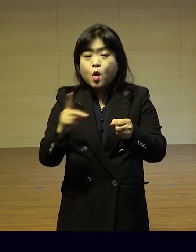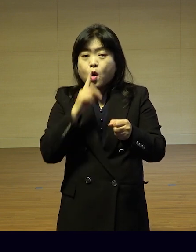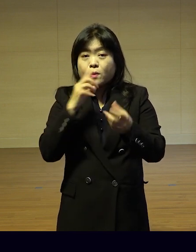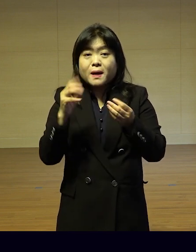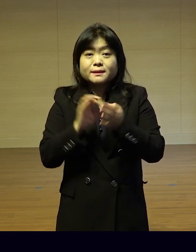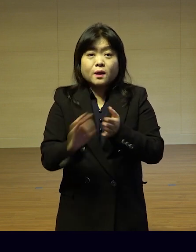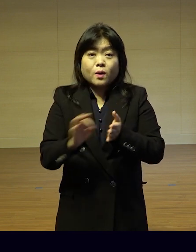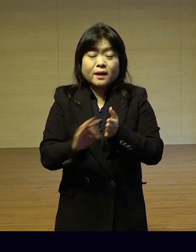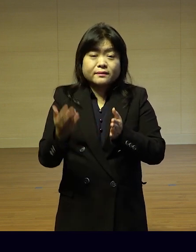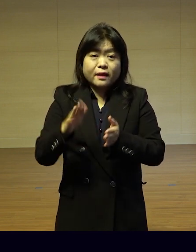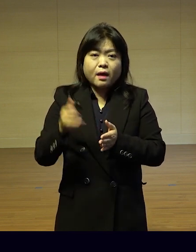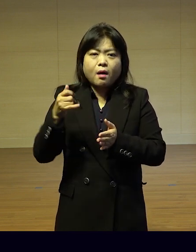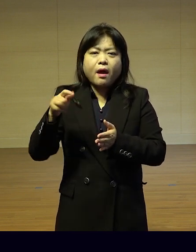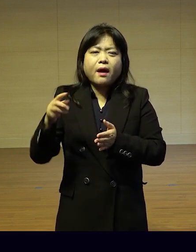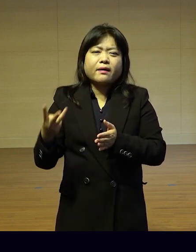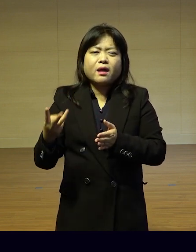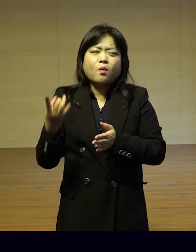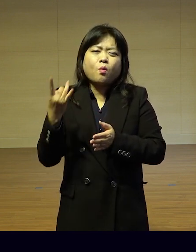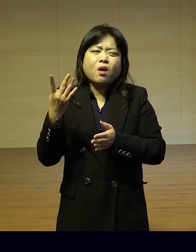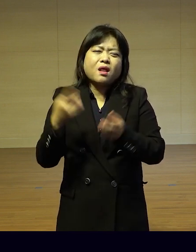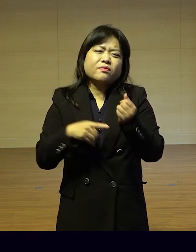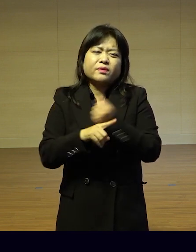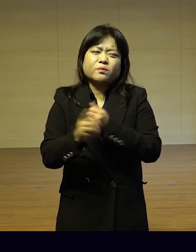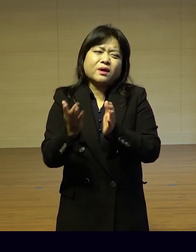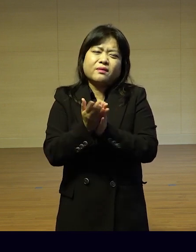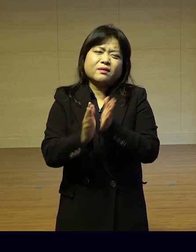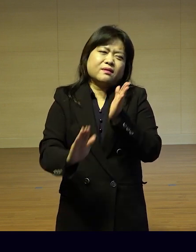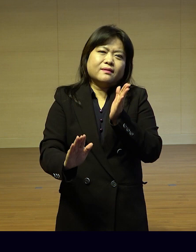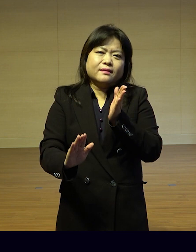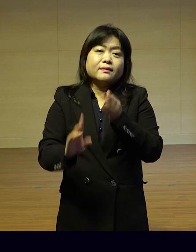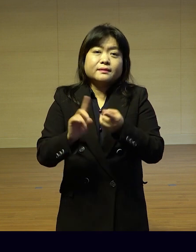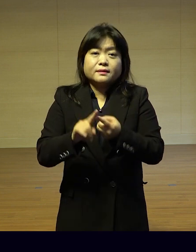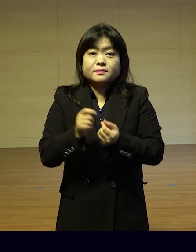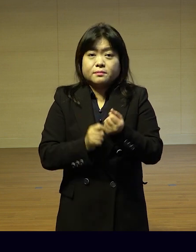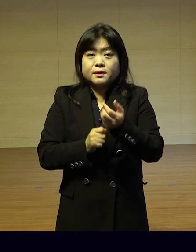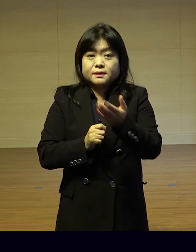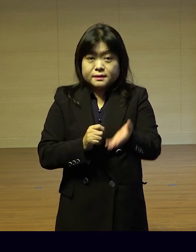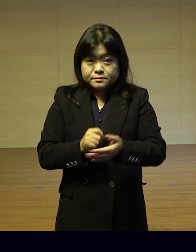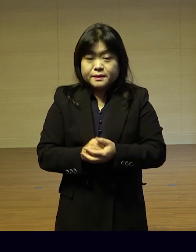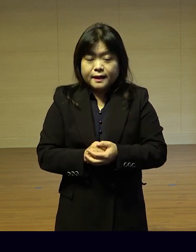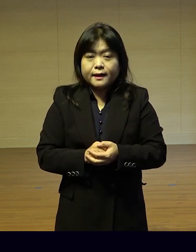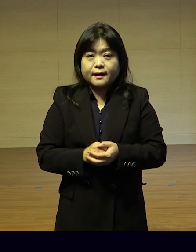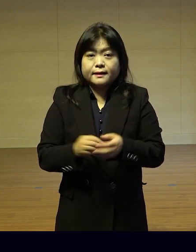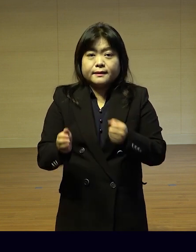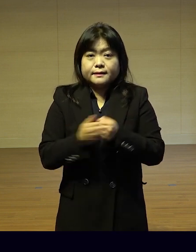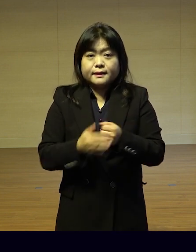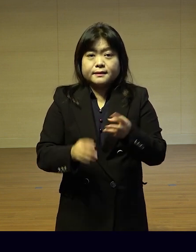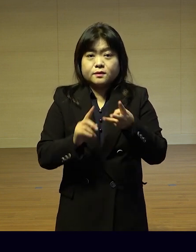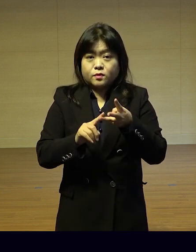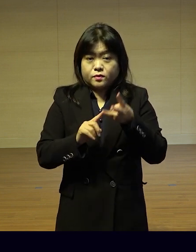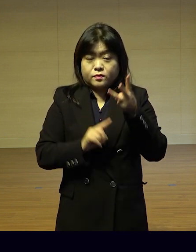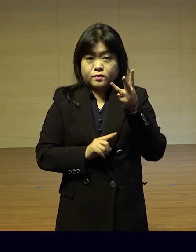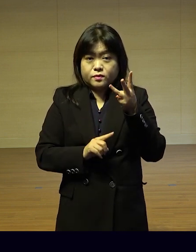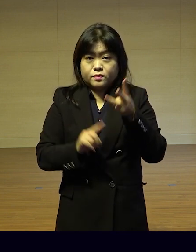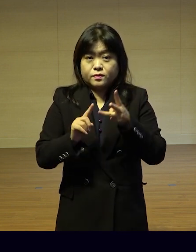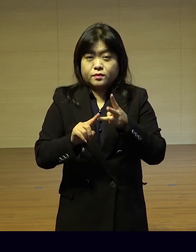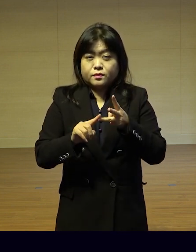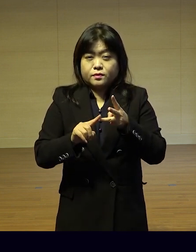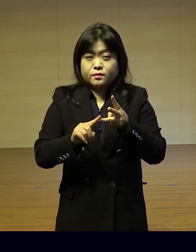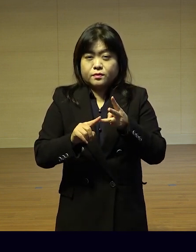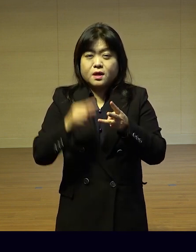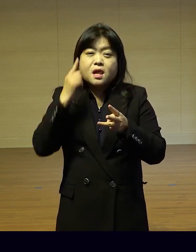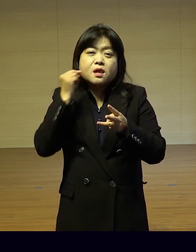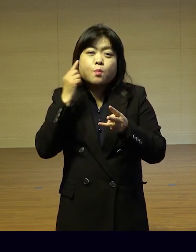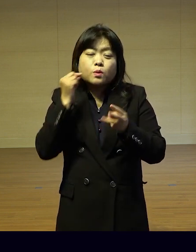있는데 헤겔의 본래 취지하고는 다르다는 점을 말씀드릴 수 있습니다. 그래서 이 니시 아마네 소주라고 하는